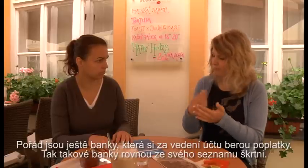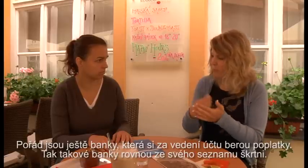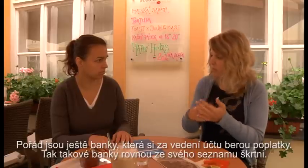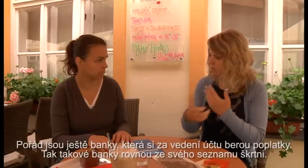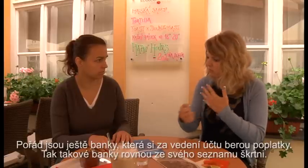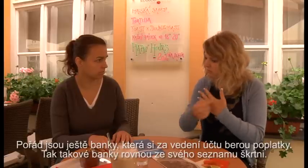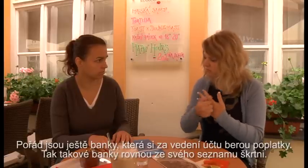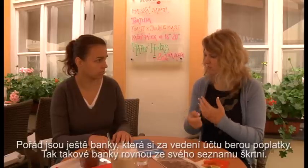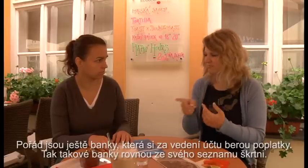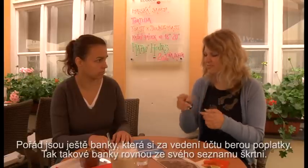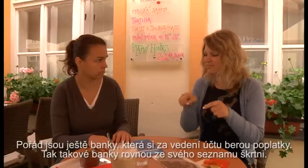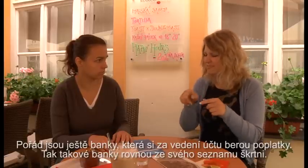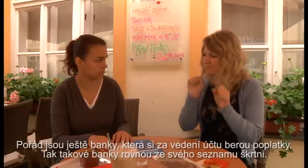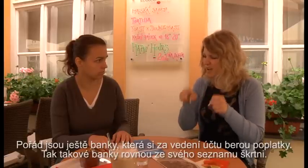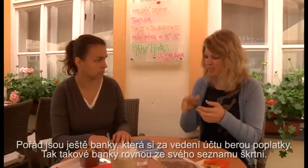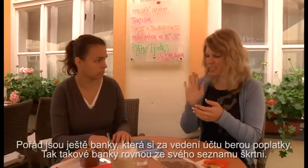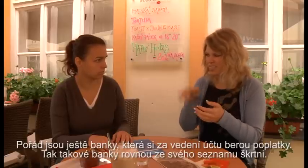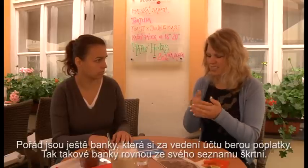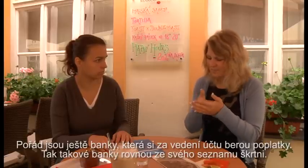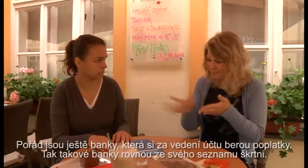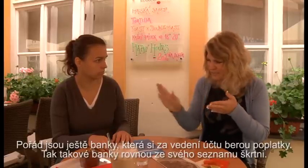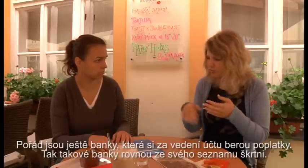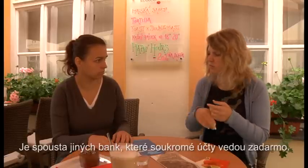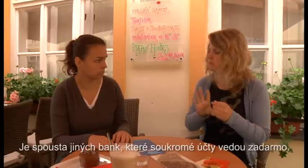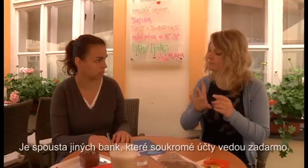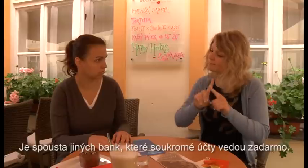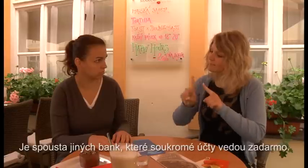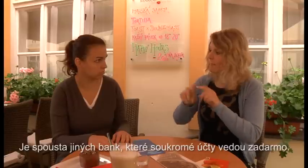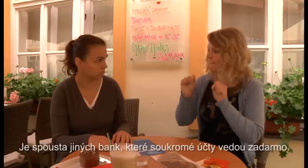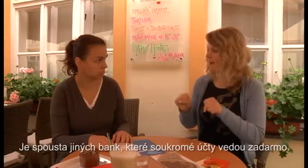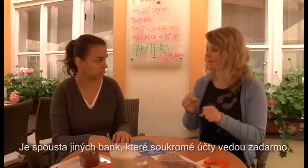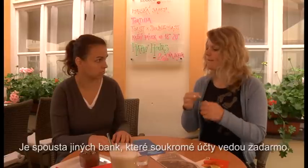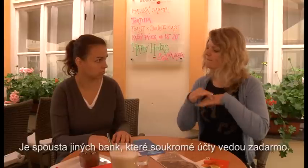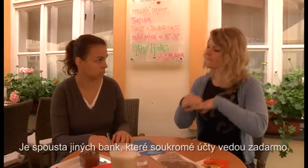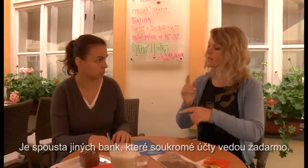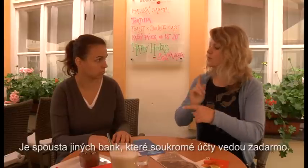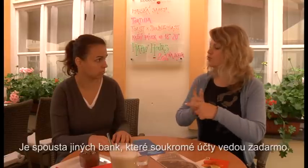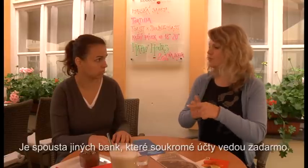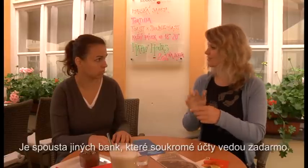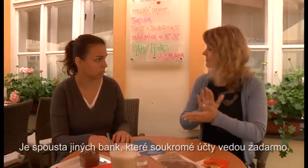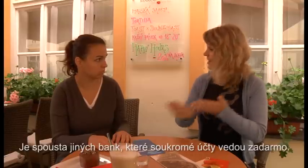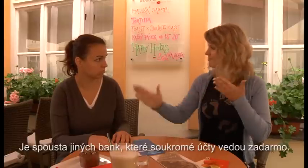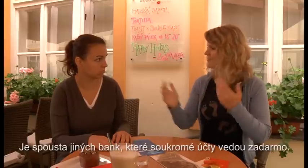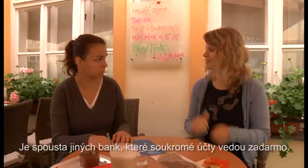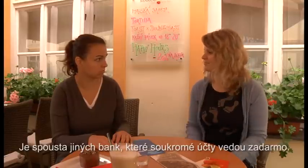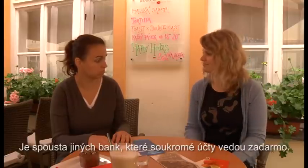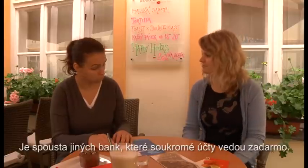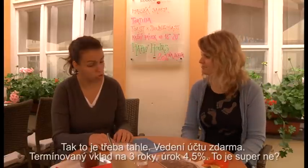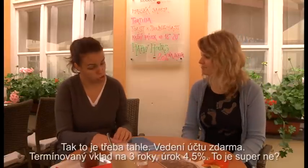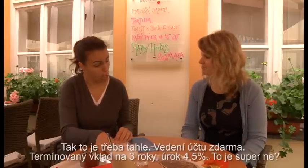Co je to za blbost? Pořád jsou ještě banky, které si zavedení účtu berou poplatky, takhle banky rovnou ze svého seznamu škrtí. Je spousta jiných bank, které